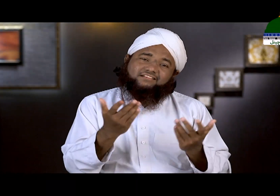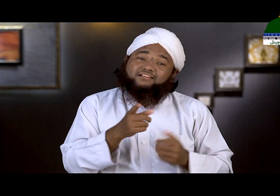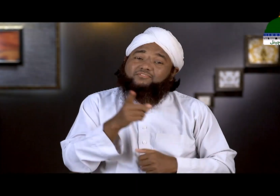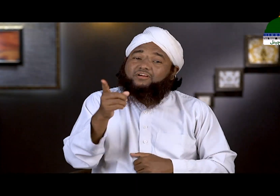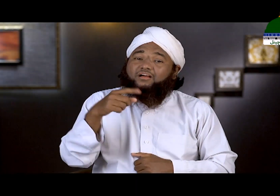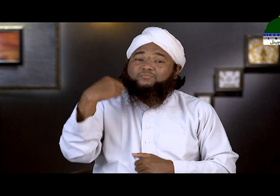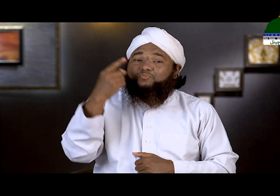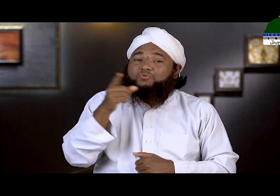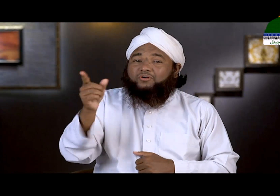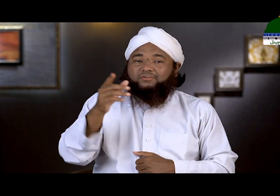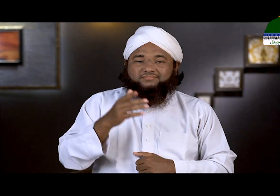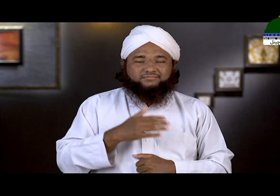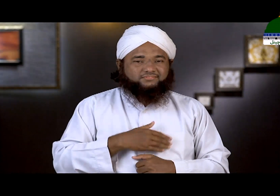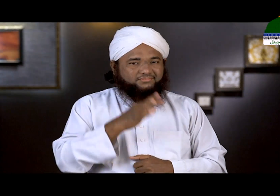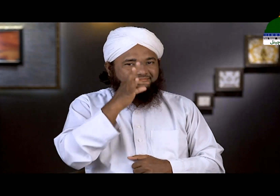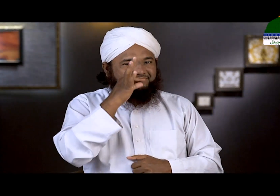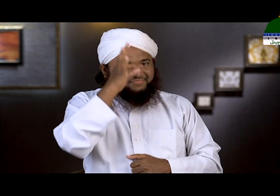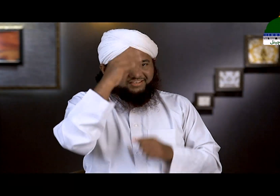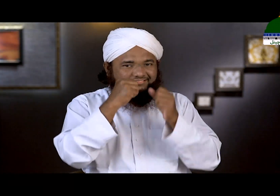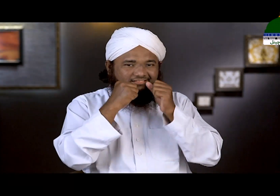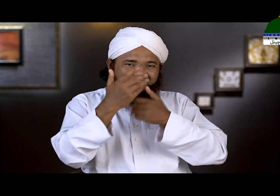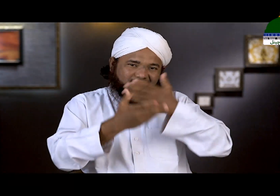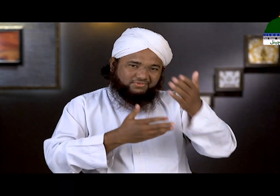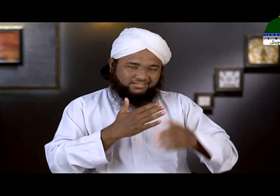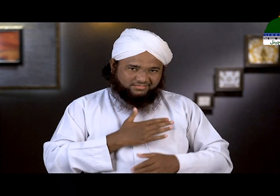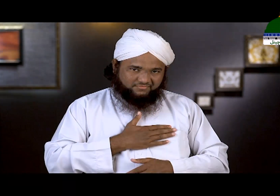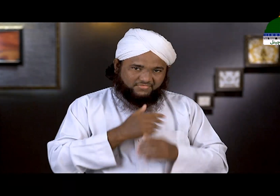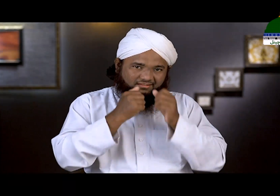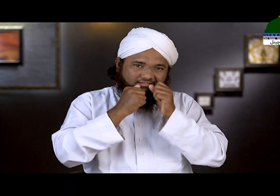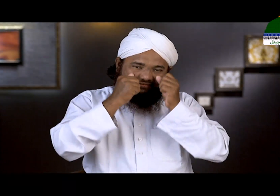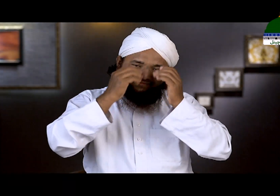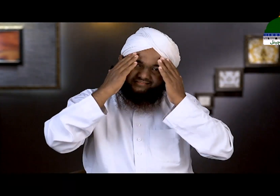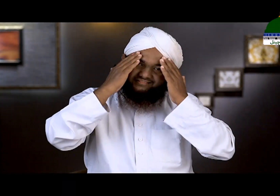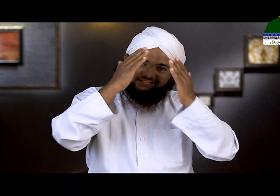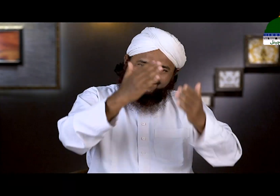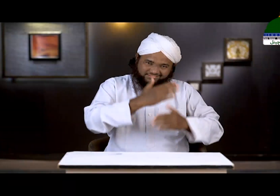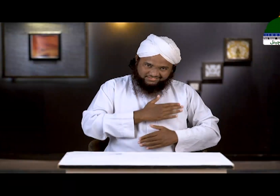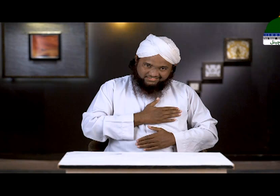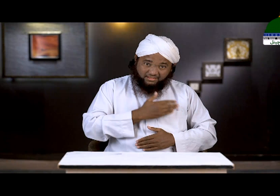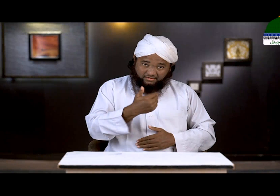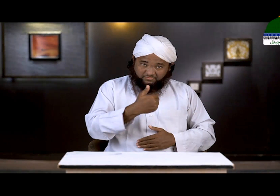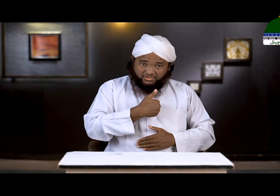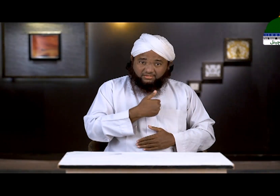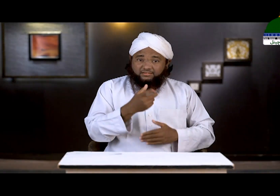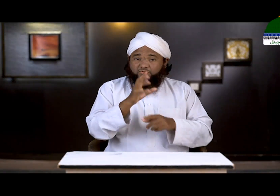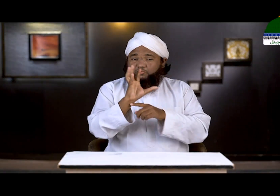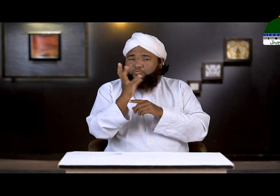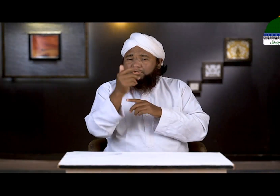ہیں؟ ارشاد ہوگا میں تیرا نبی محمد صلی اللہ علیہ وآلہ وسلم ہوں، اور یہ تیرا درود پاک